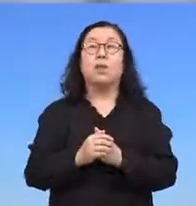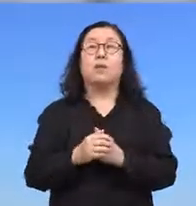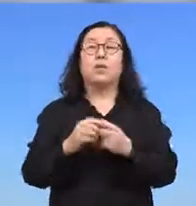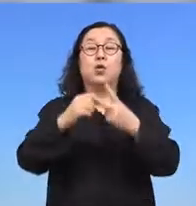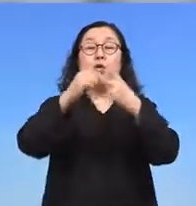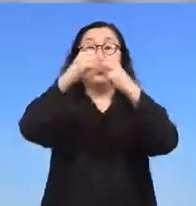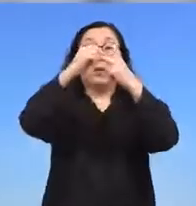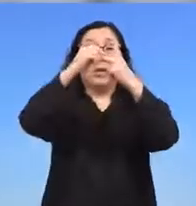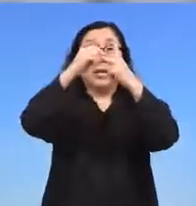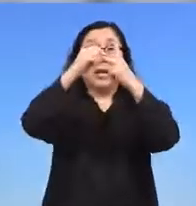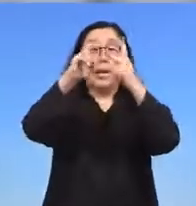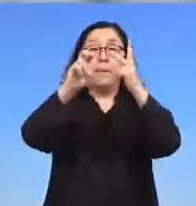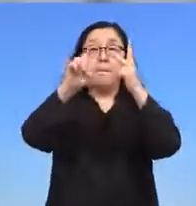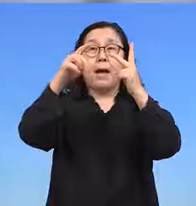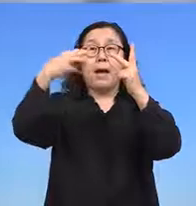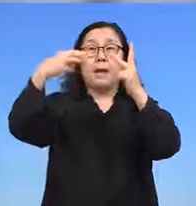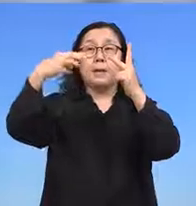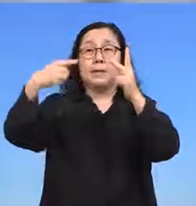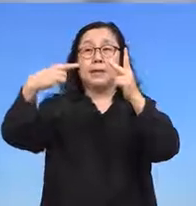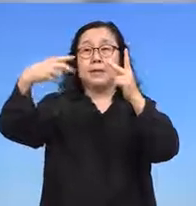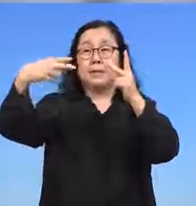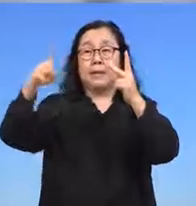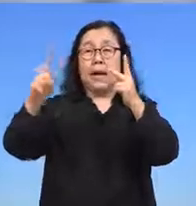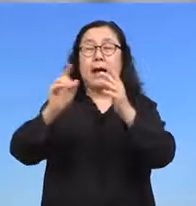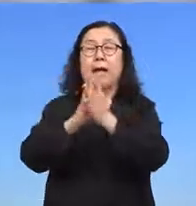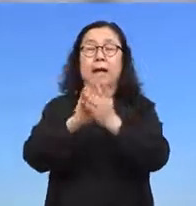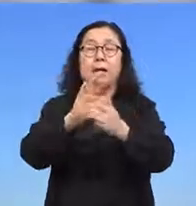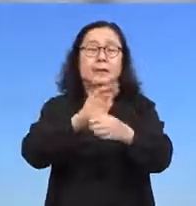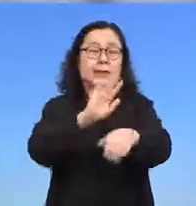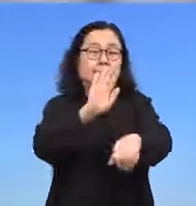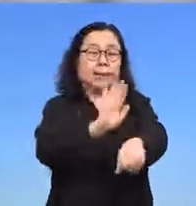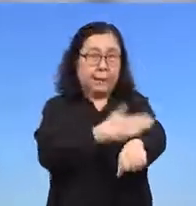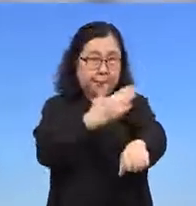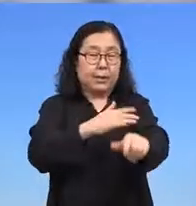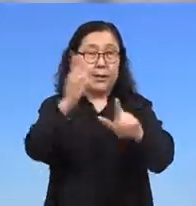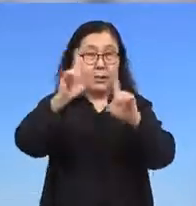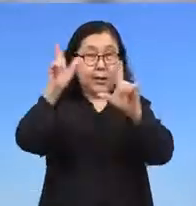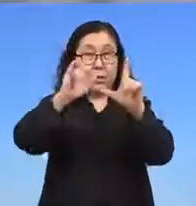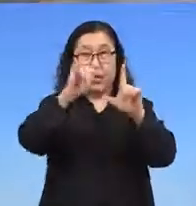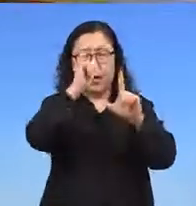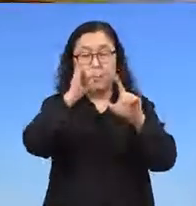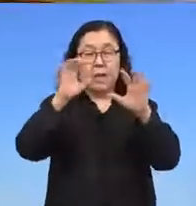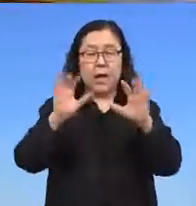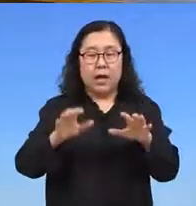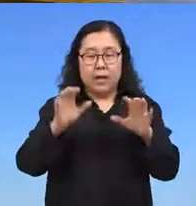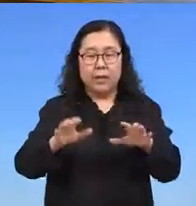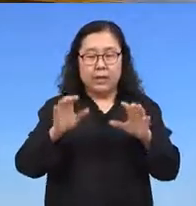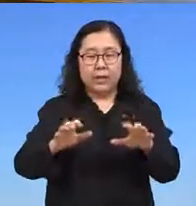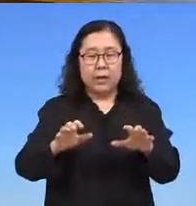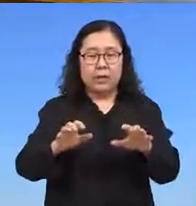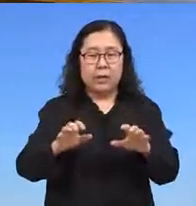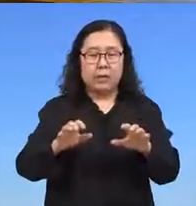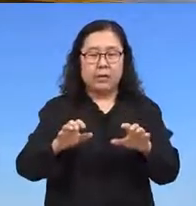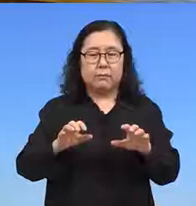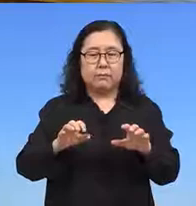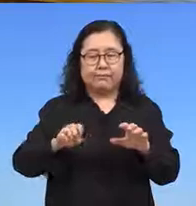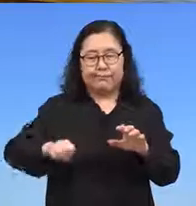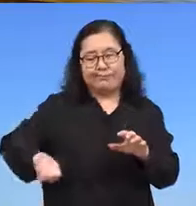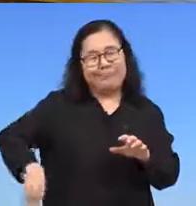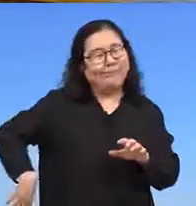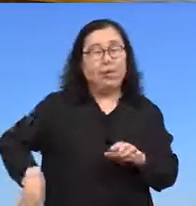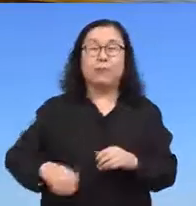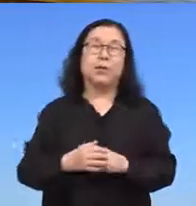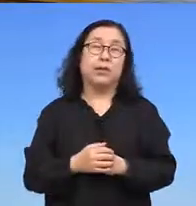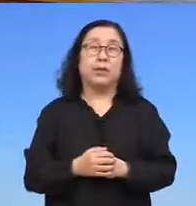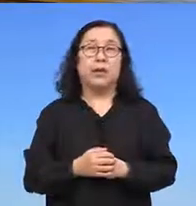그런가 하면은 두 번째로 마르다에게서 발견되는 잘못된 태도가 하나 더 있는데요, 현재가 실종된 믿음의